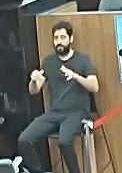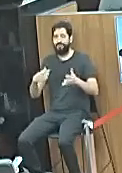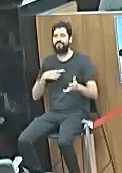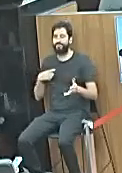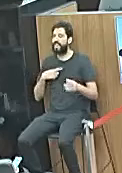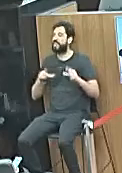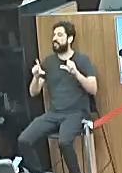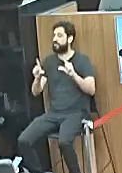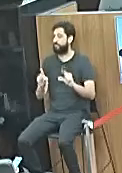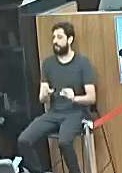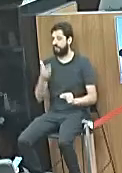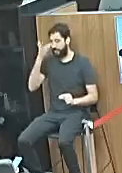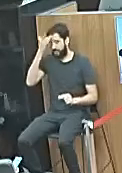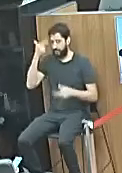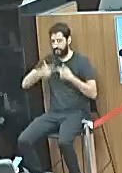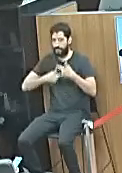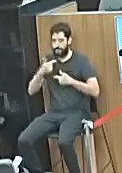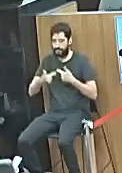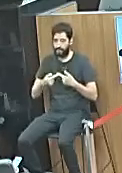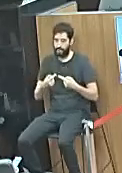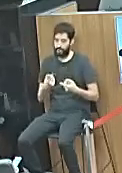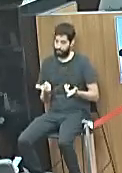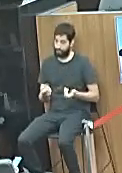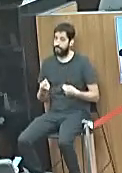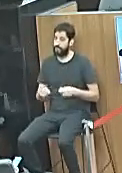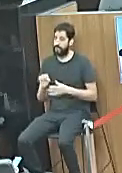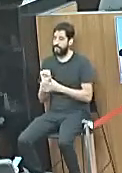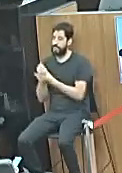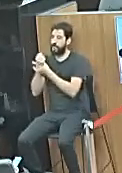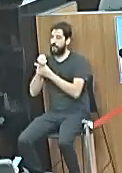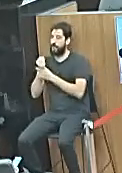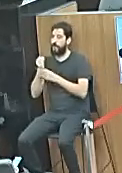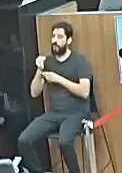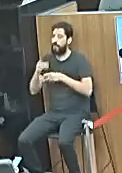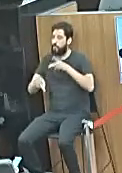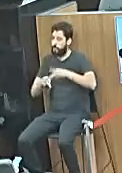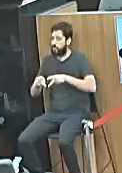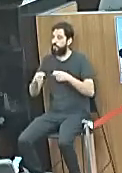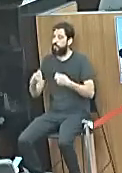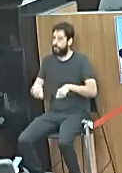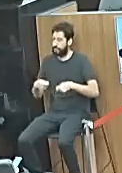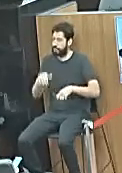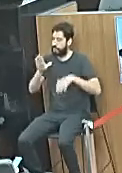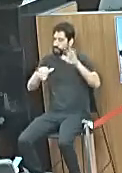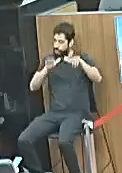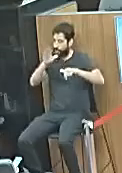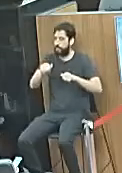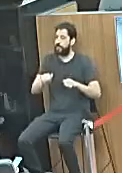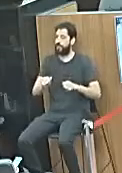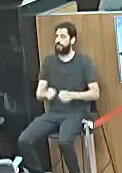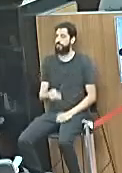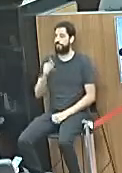suas delegacias por uma questão de segurança pública devem chamar os 151 aprovados